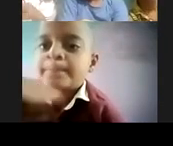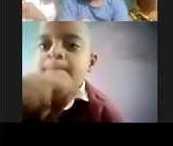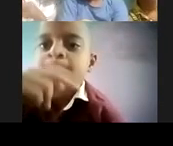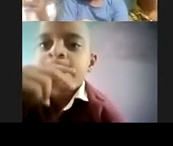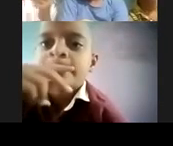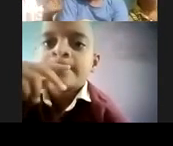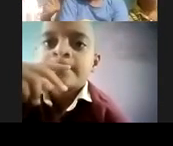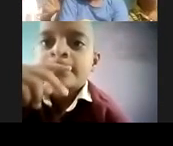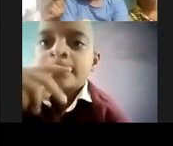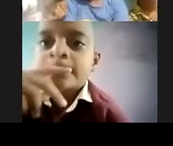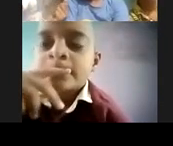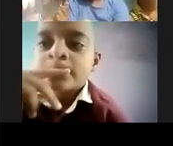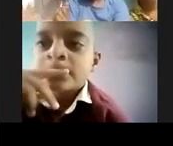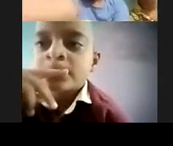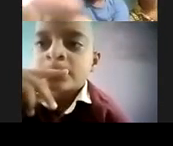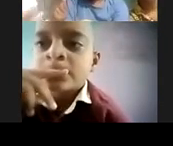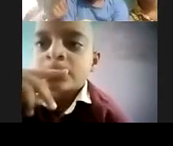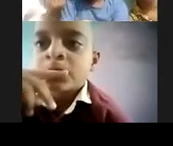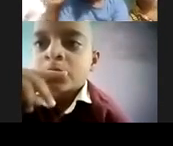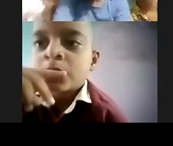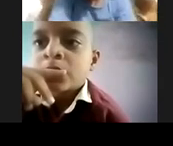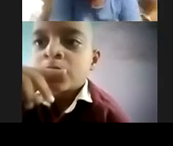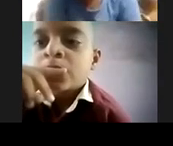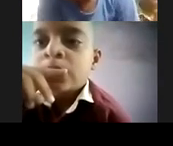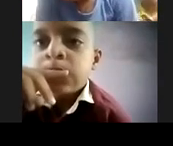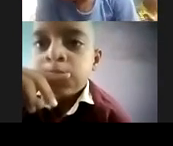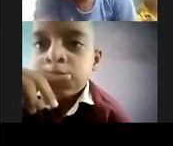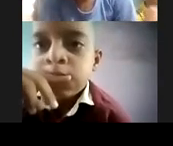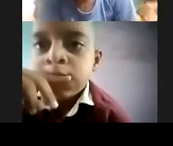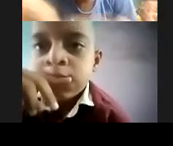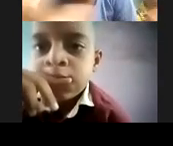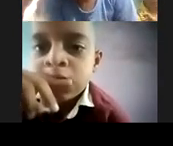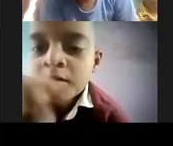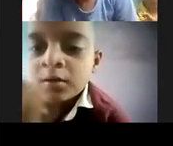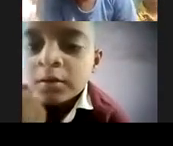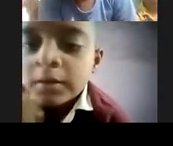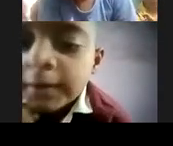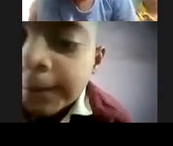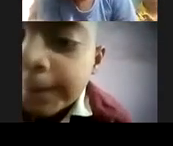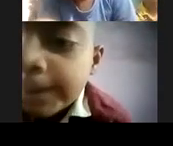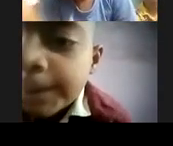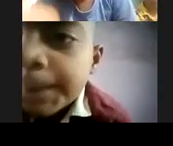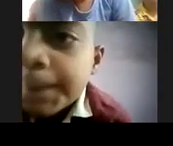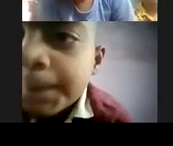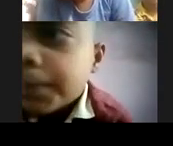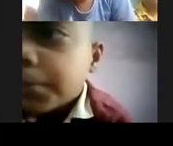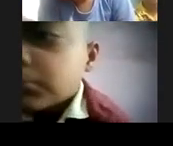இன்னும் நிறைய பேர் அப்ளிகேஷன் ஃபில் பண்ணல அப்ளிகேஷன் ஃபில் பண்ணலனா குருகுலத்துல எதுமே பண்ண முடியாது மகேஷ் இரோ ஸ்டார்ட்